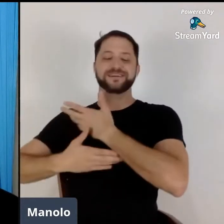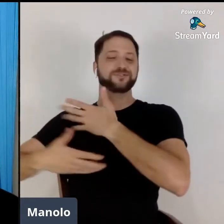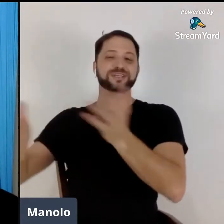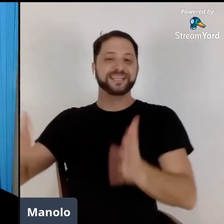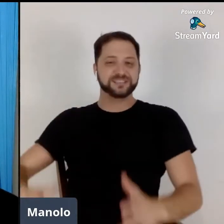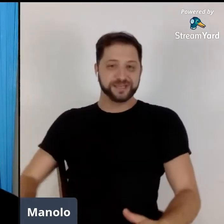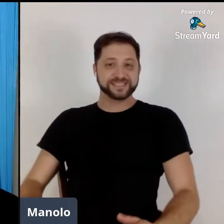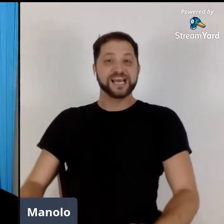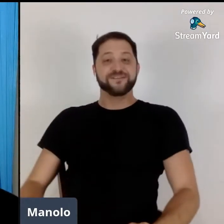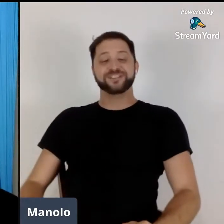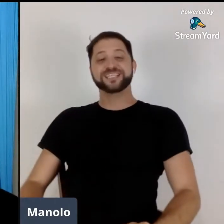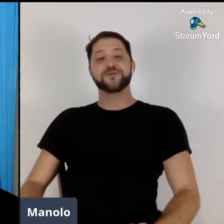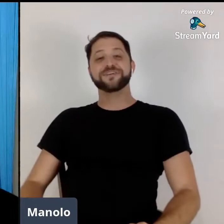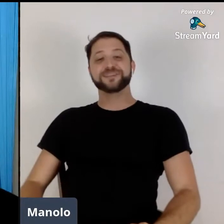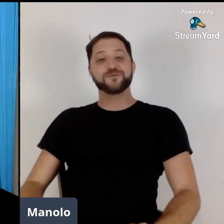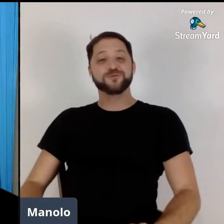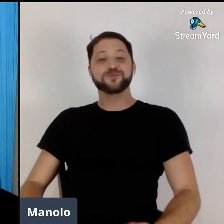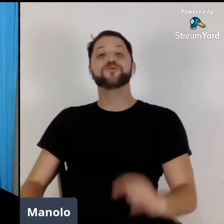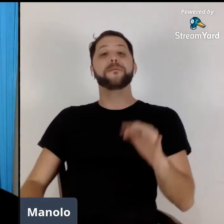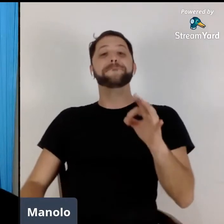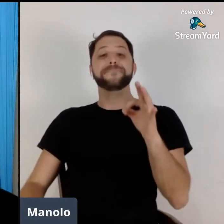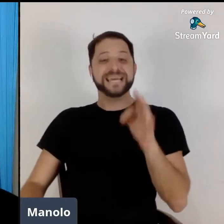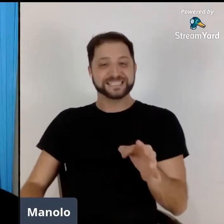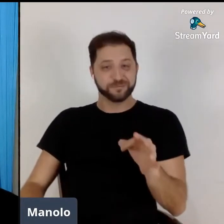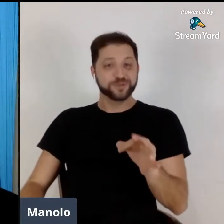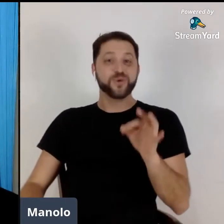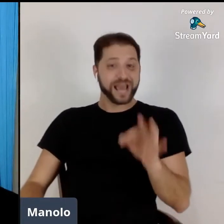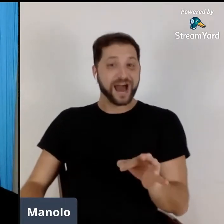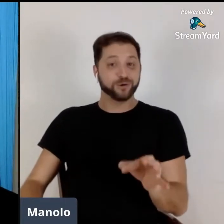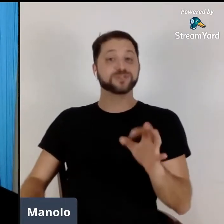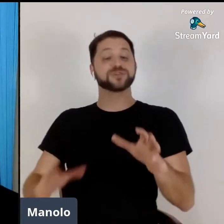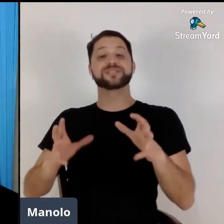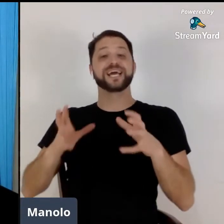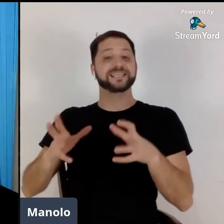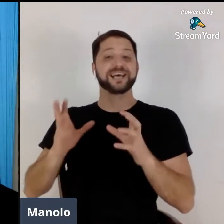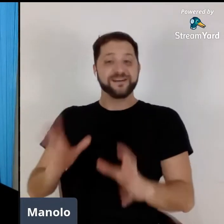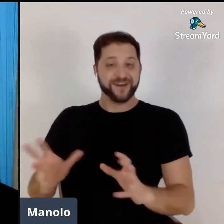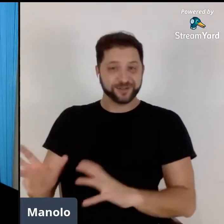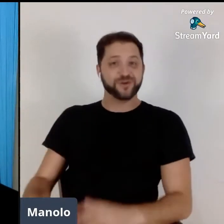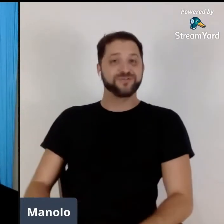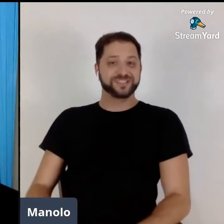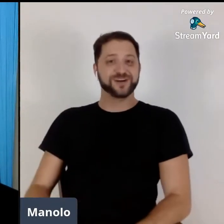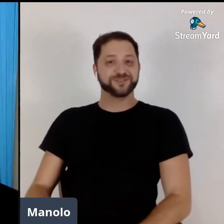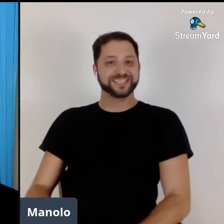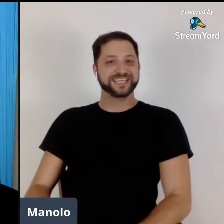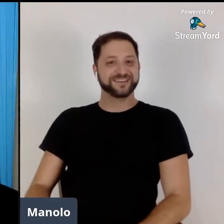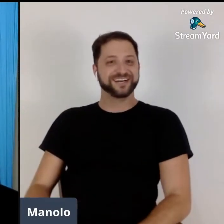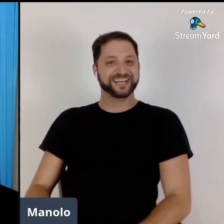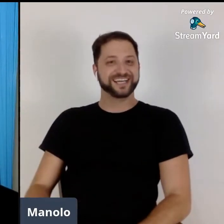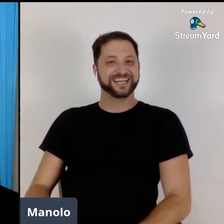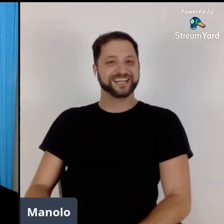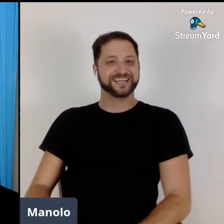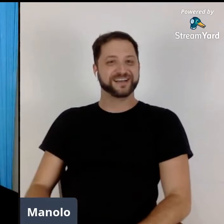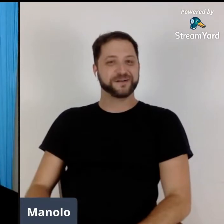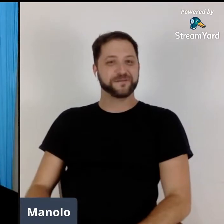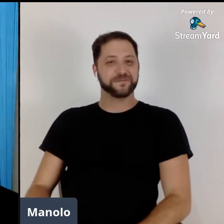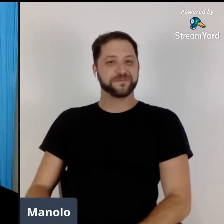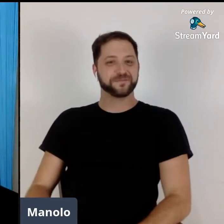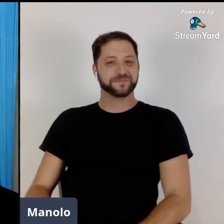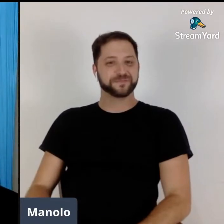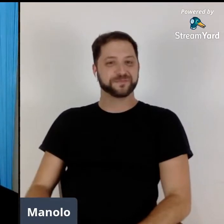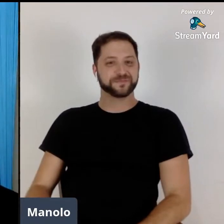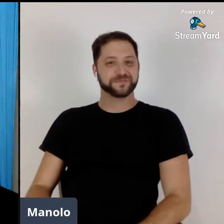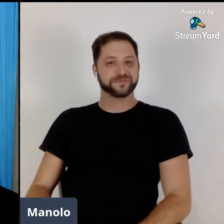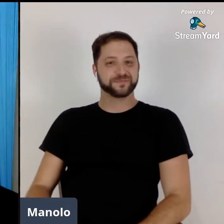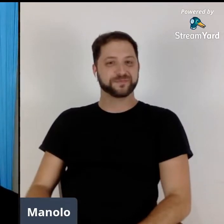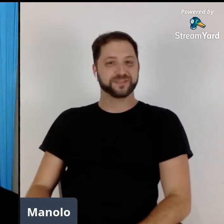curso você vai em 2, 3 meses, você está conversando com o surdo mesmo, isso E real, situações reais. Vários ouvintes já conseguiram. o curso pago dá